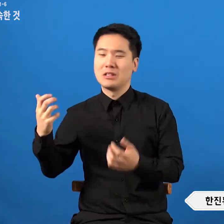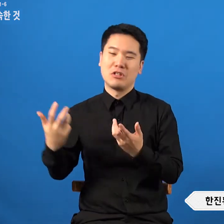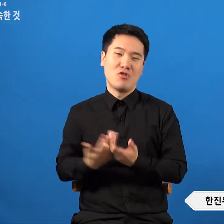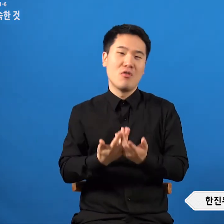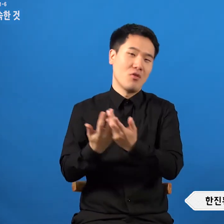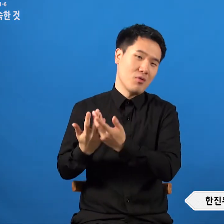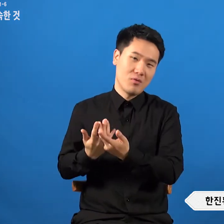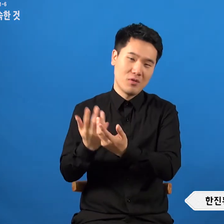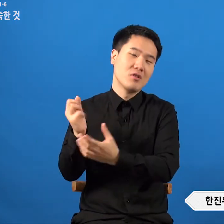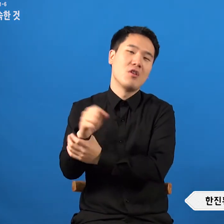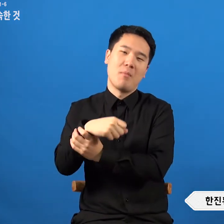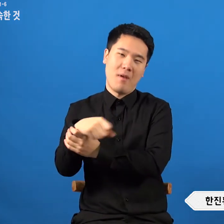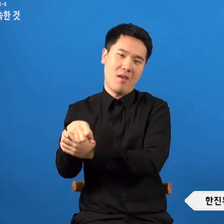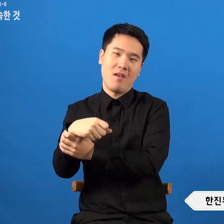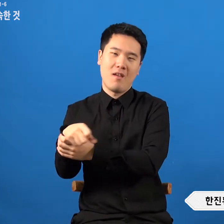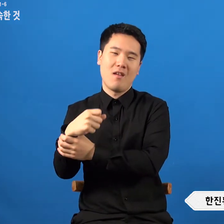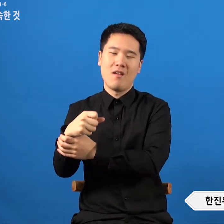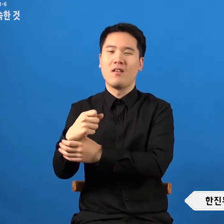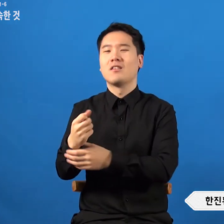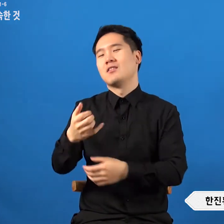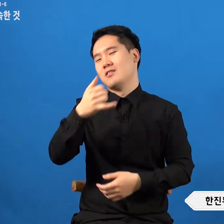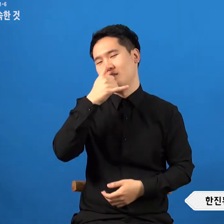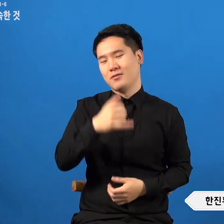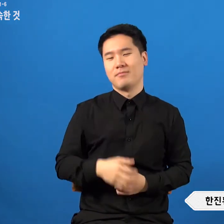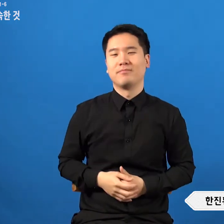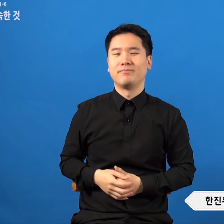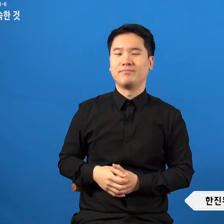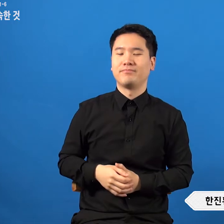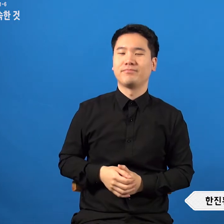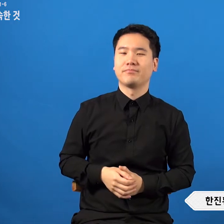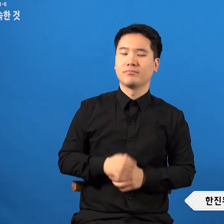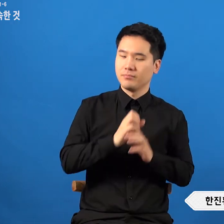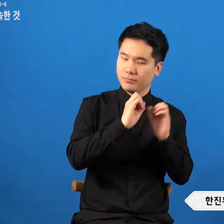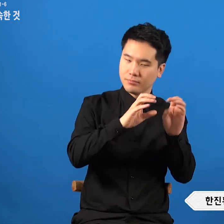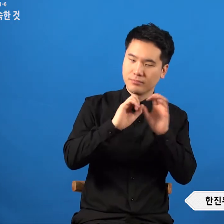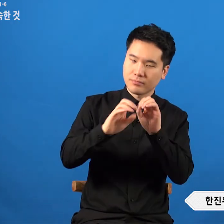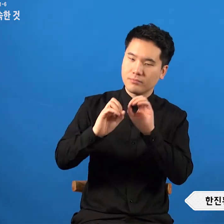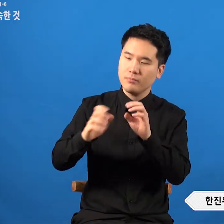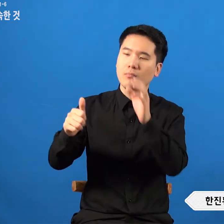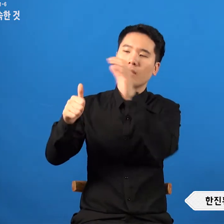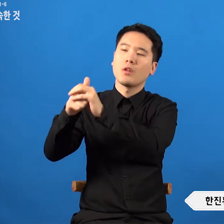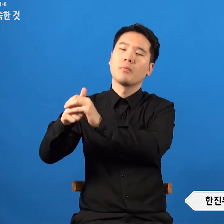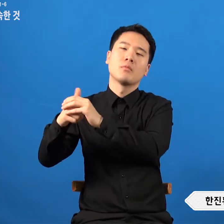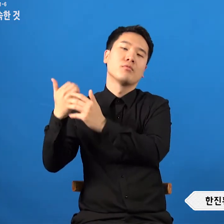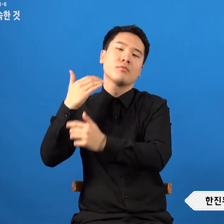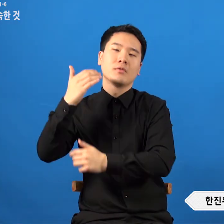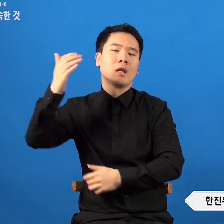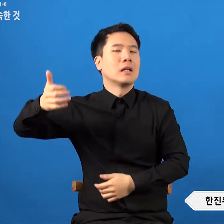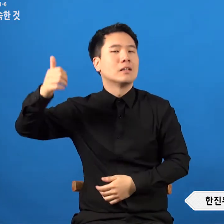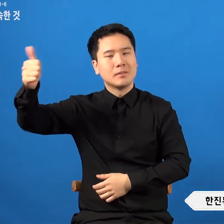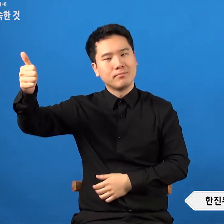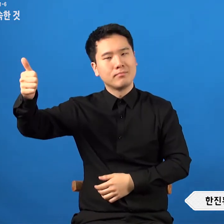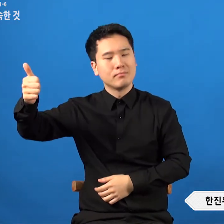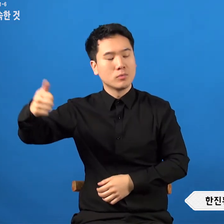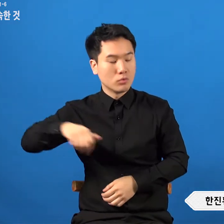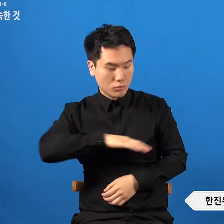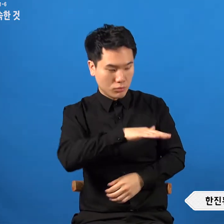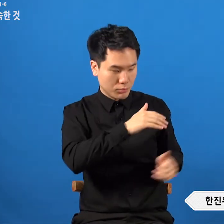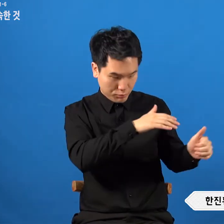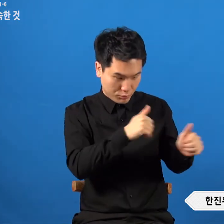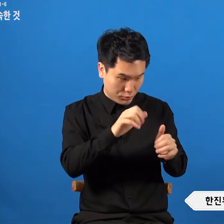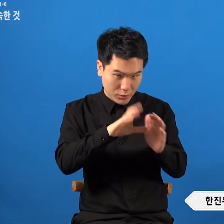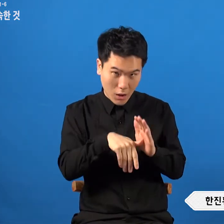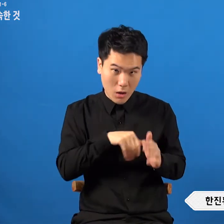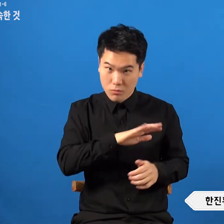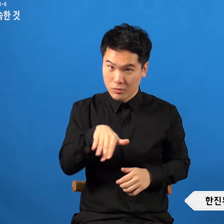된 것이지요. 선교는 하나님이 하시는 것이고 우리는 하나님 부르실 때 잘 순종만 하면